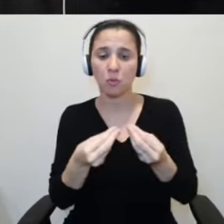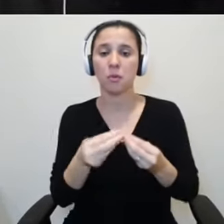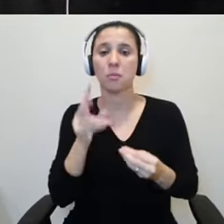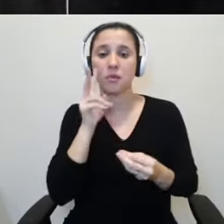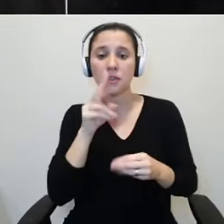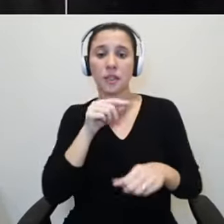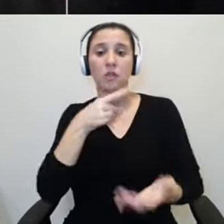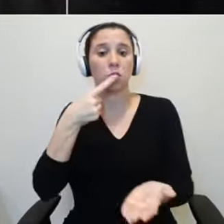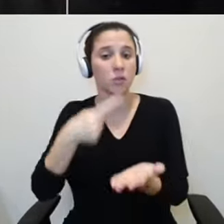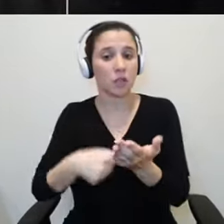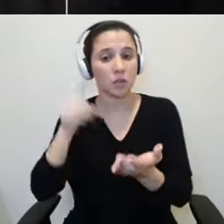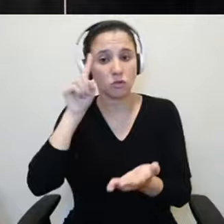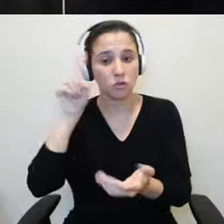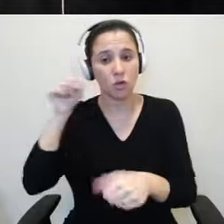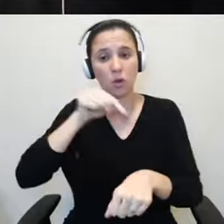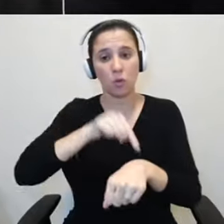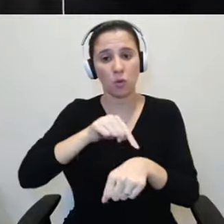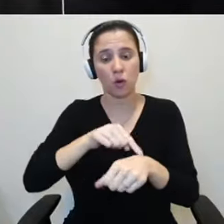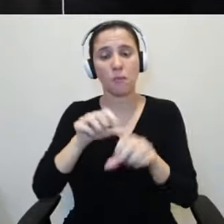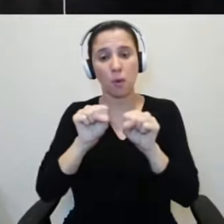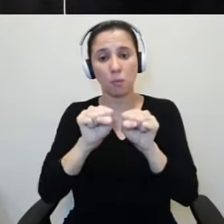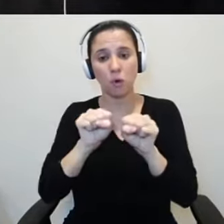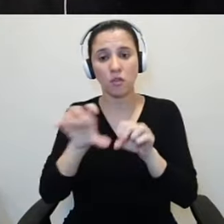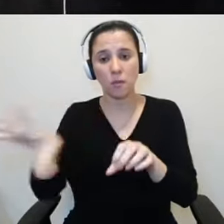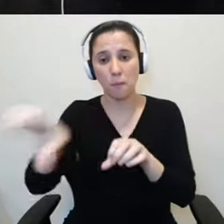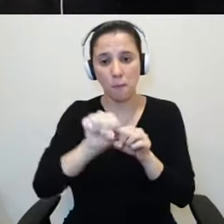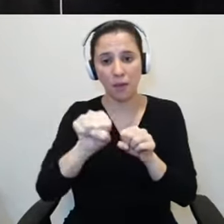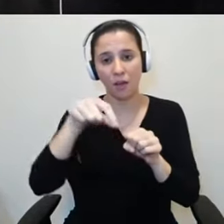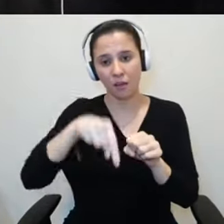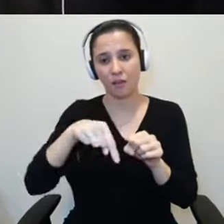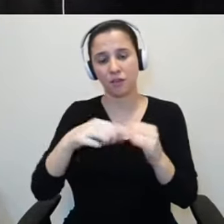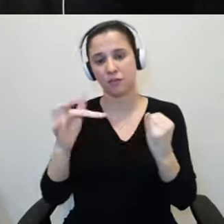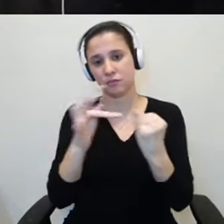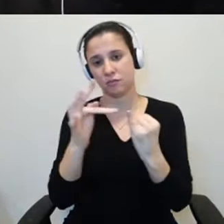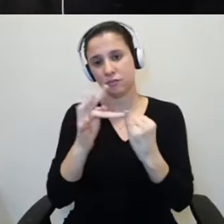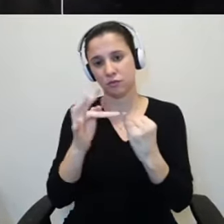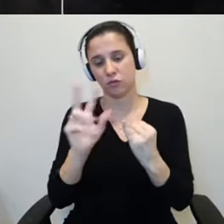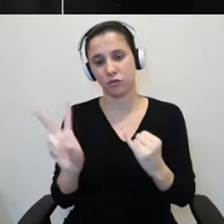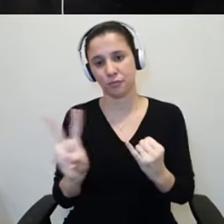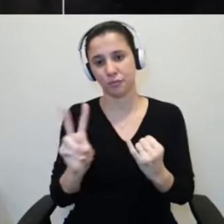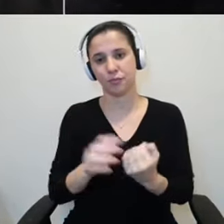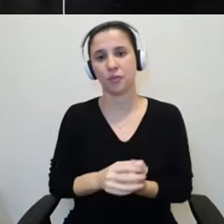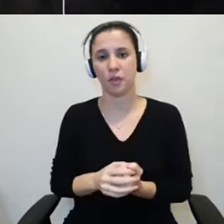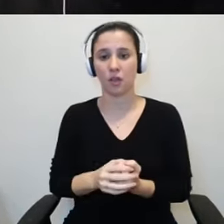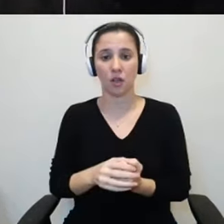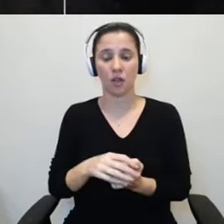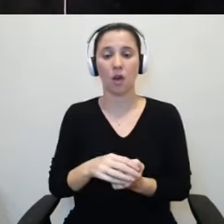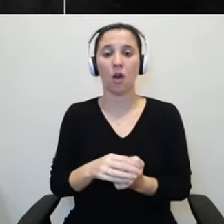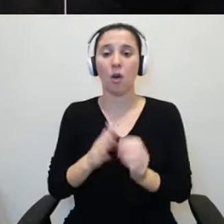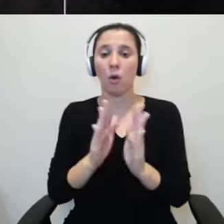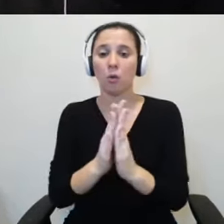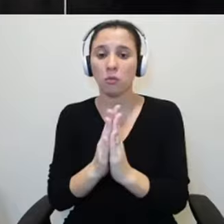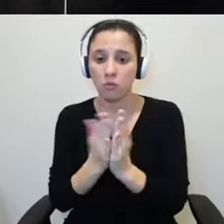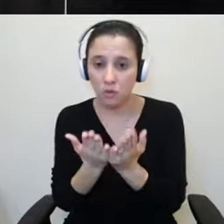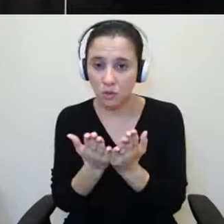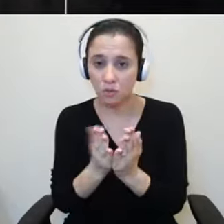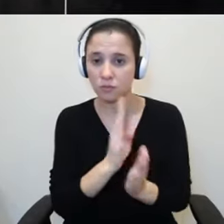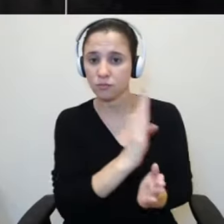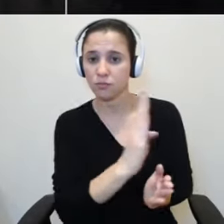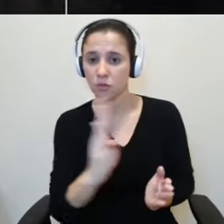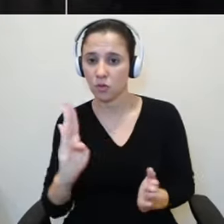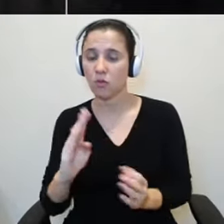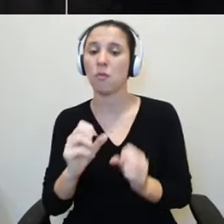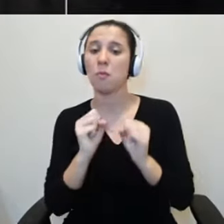horário para vocês retirarem. Os livros da biblioteca, eles estão sendo renovados constantemente. Hoje até nós